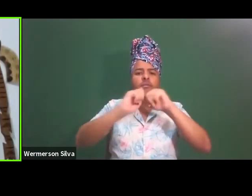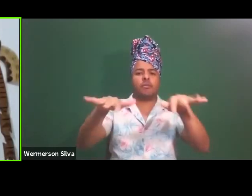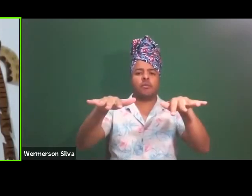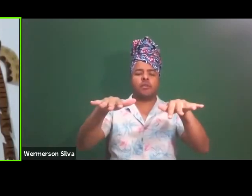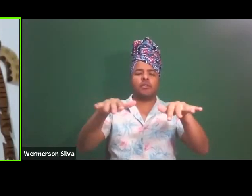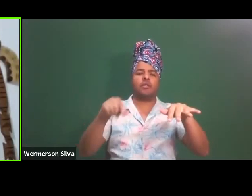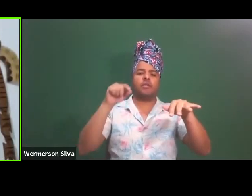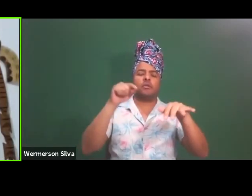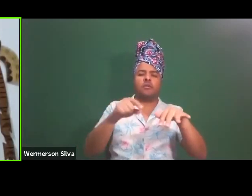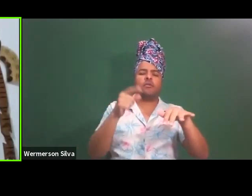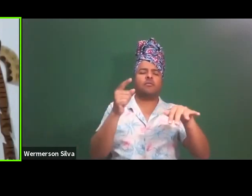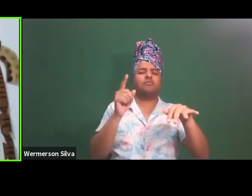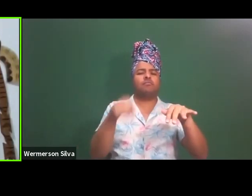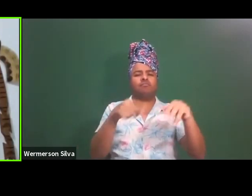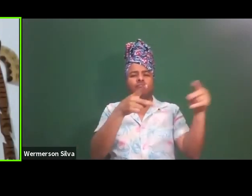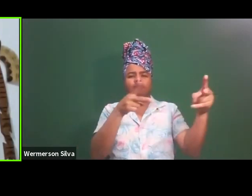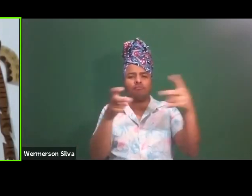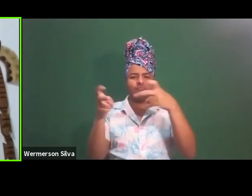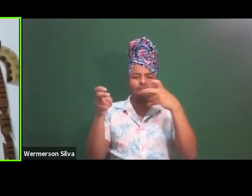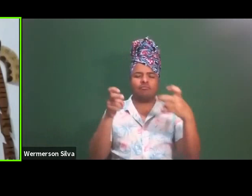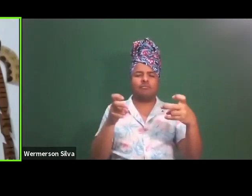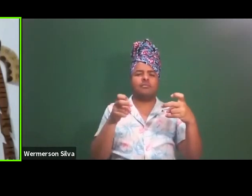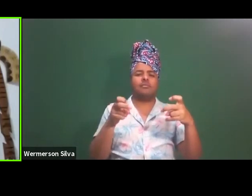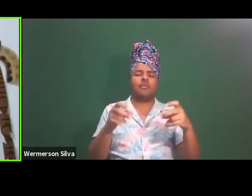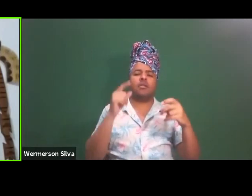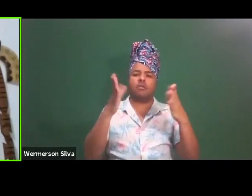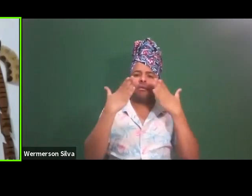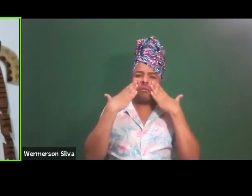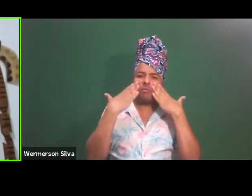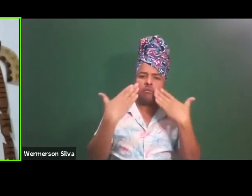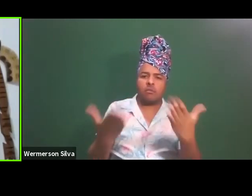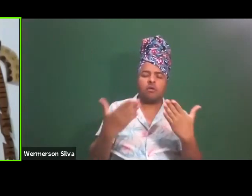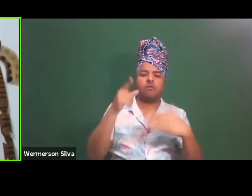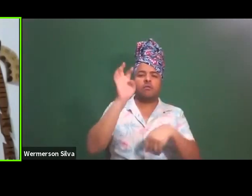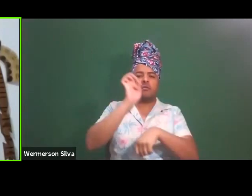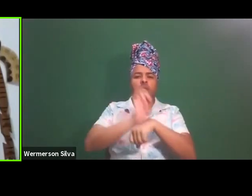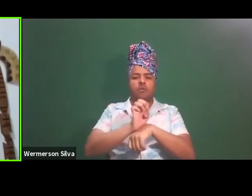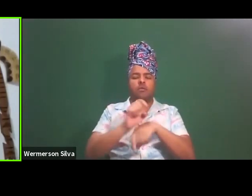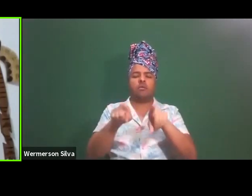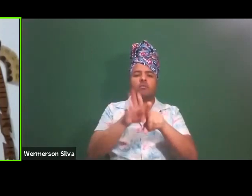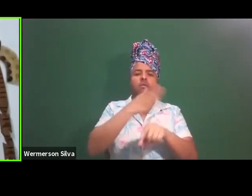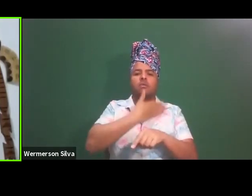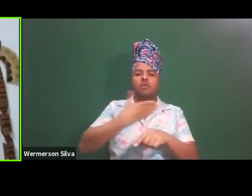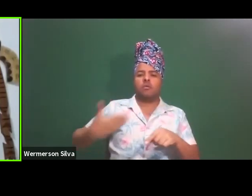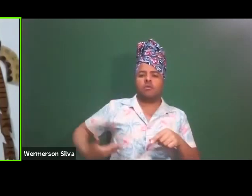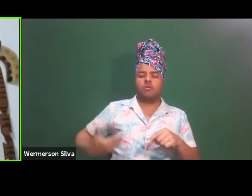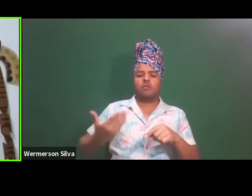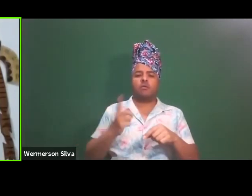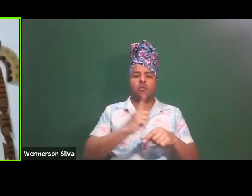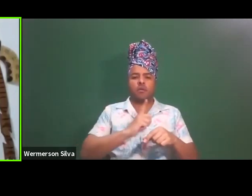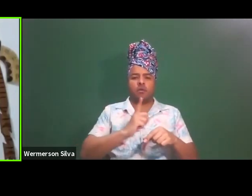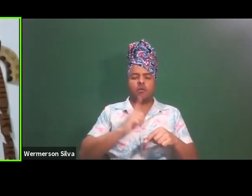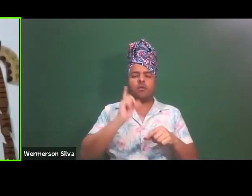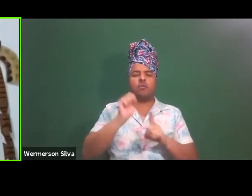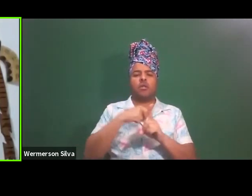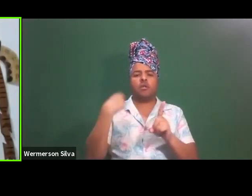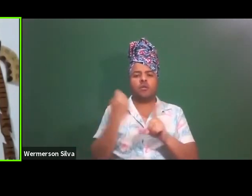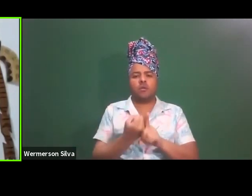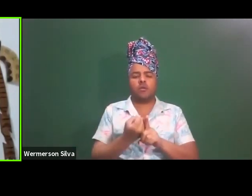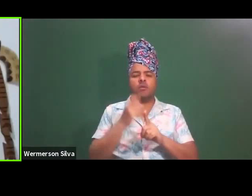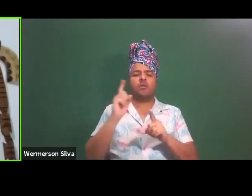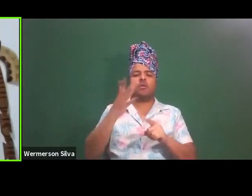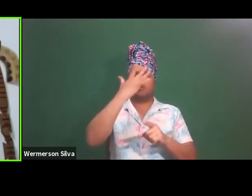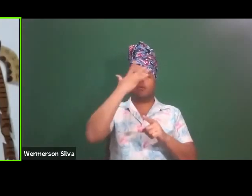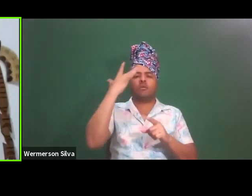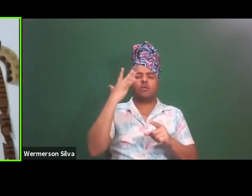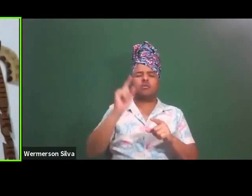o descaso, né, que o Estado e os governos têm para com a sociedade, para com as